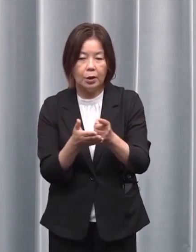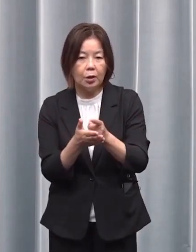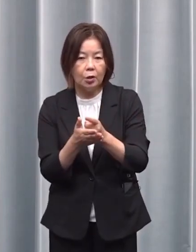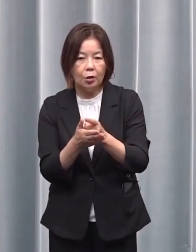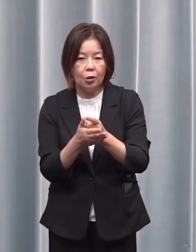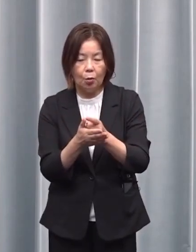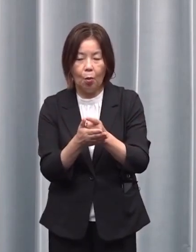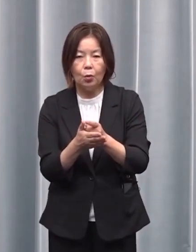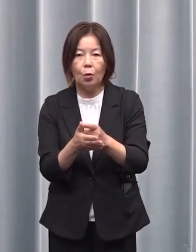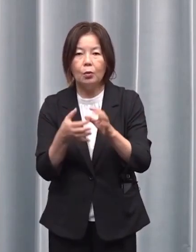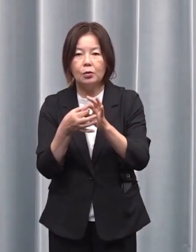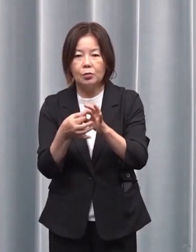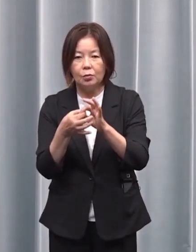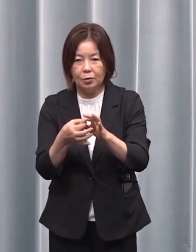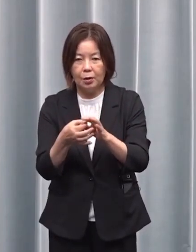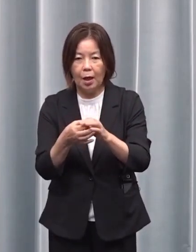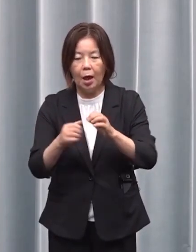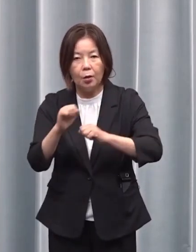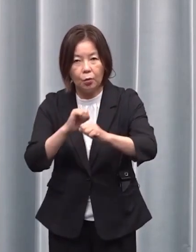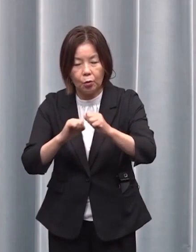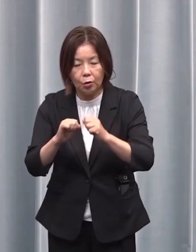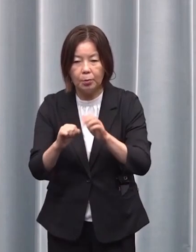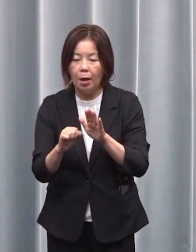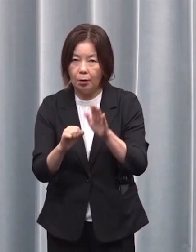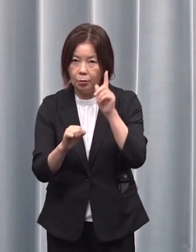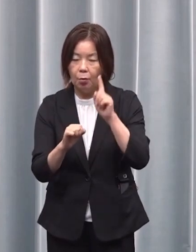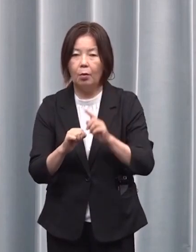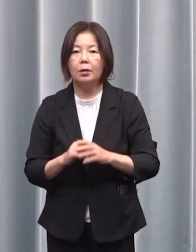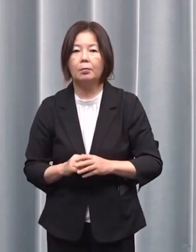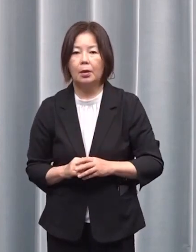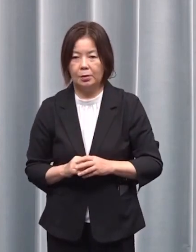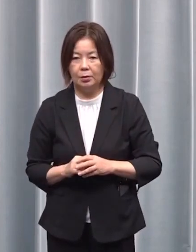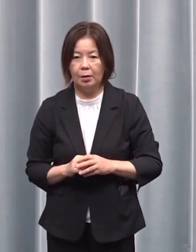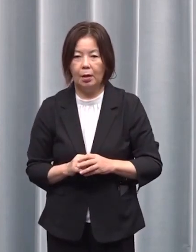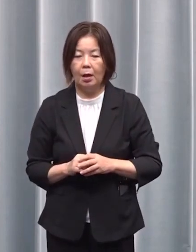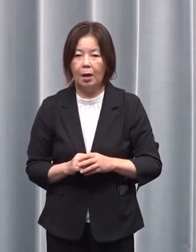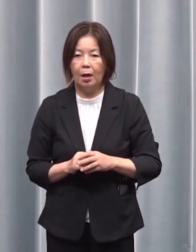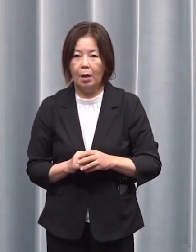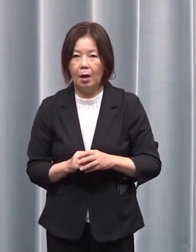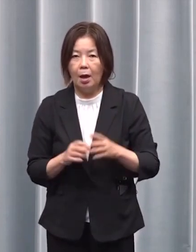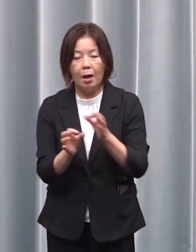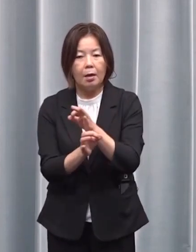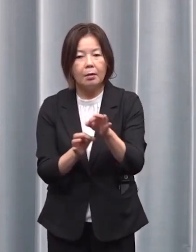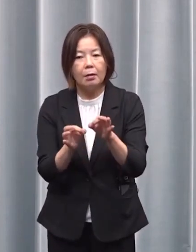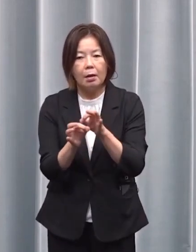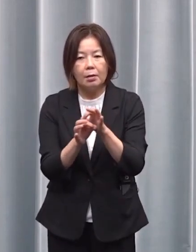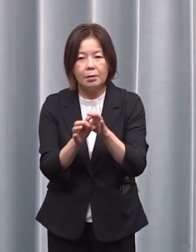進められていると承知をしております。詳細に関しては経済産業省にお尋